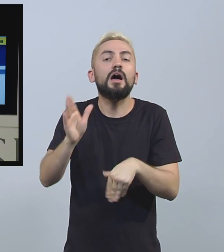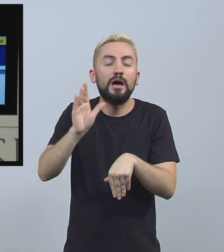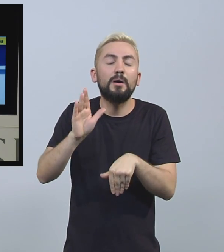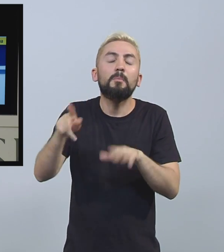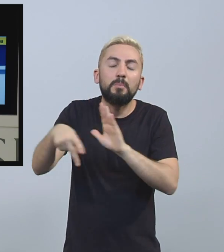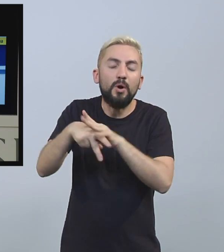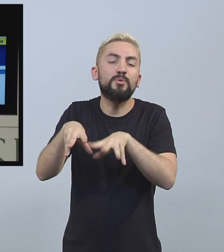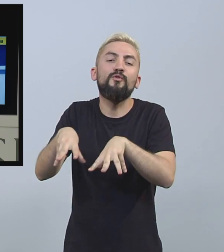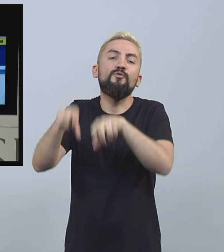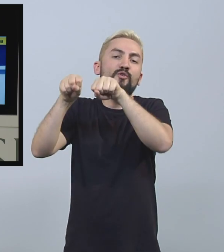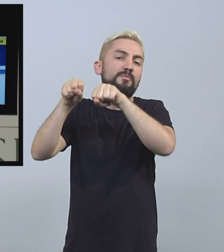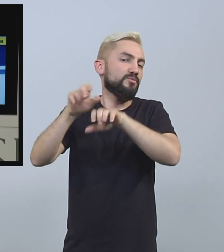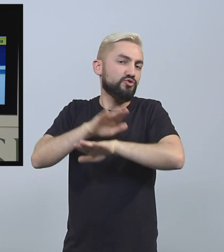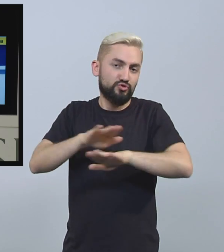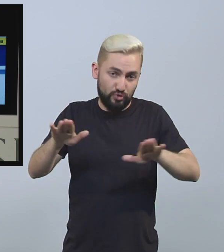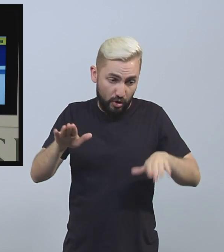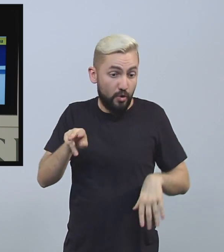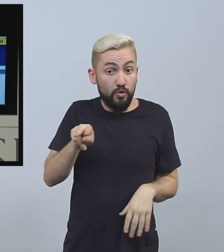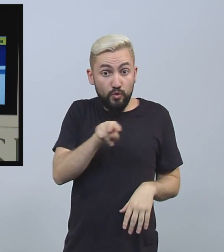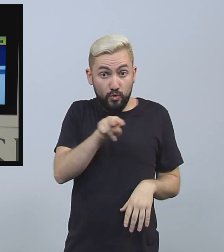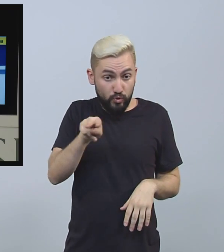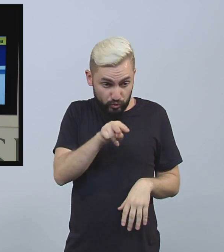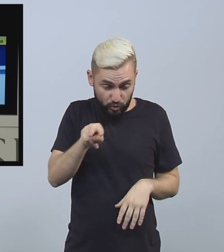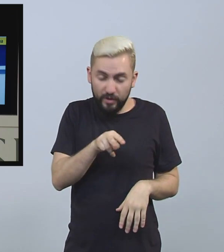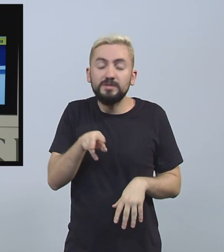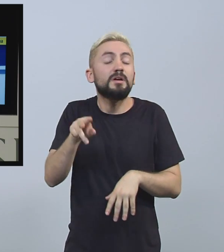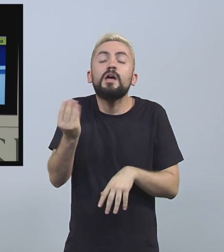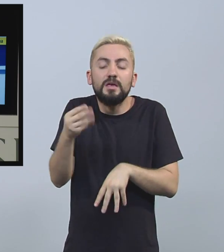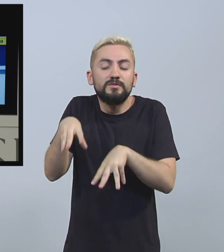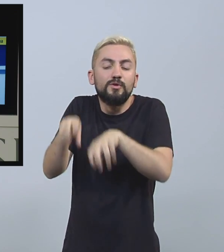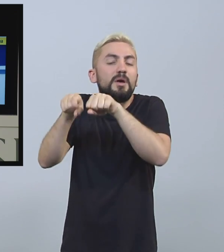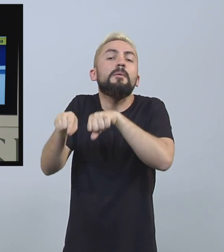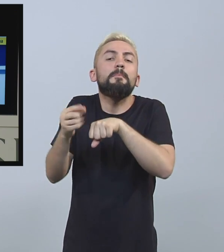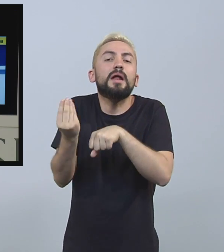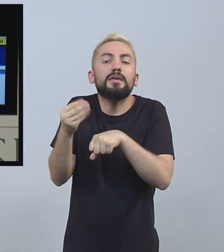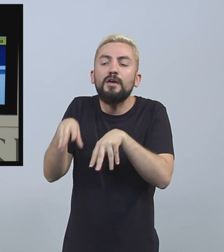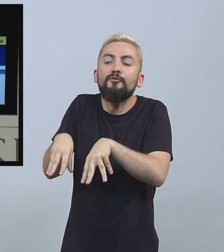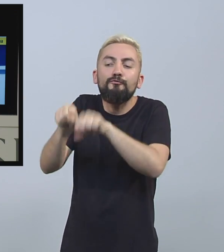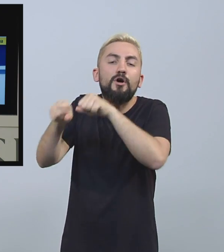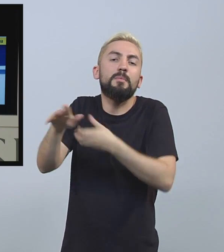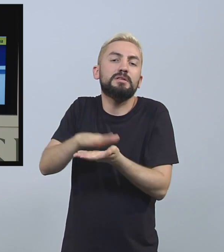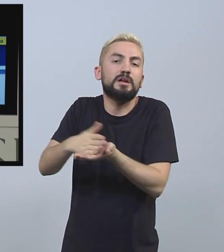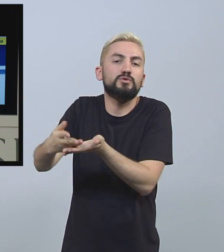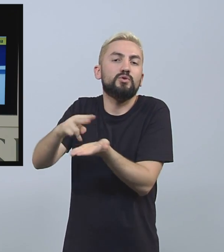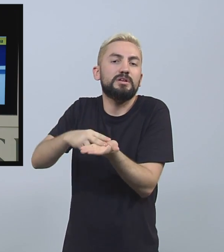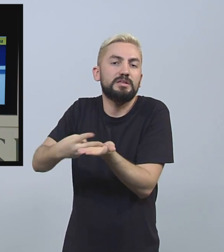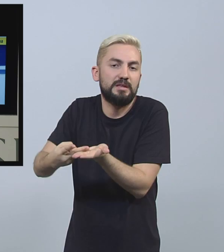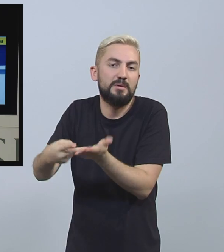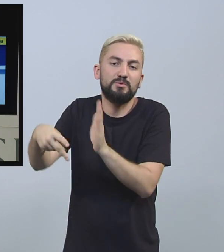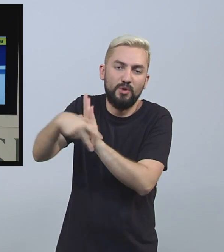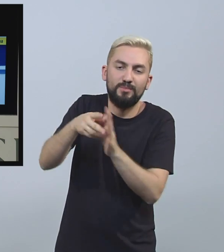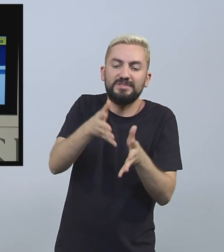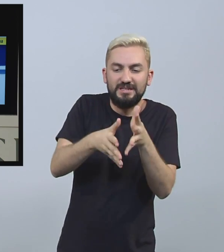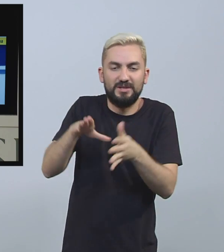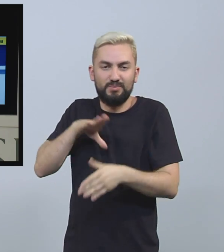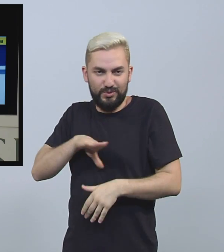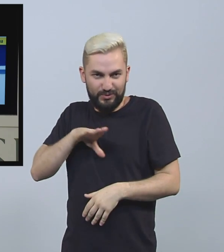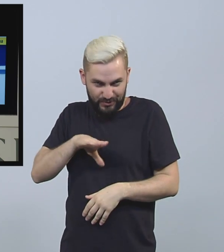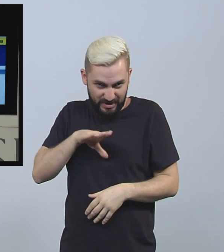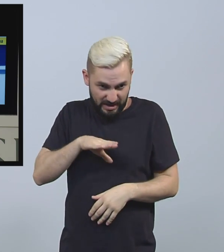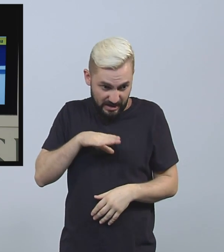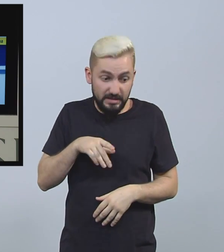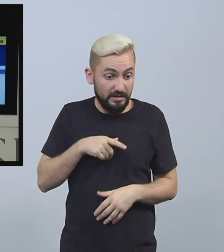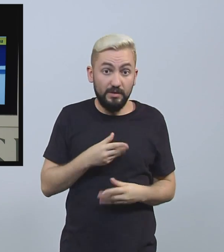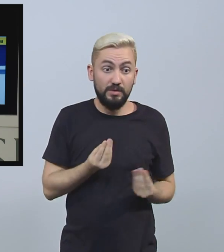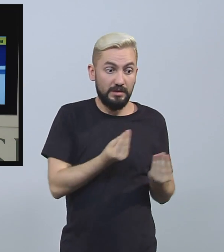de bacharelado, que visava formar tradutores e intérpretes de língua de sinais e língua portuguesa, e dessa vez com um